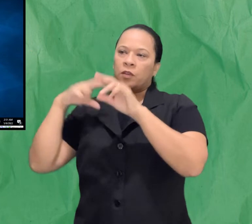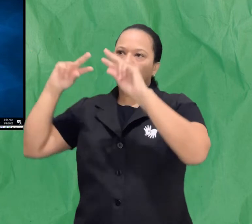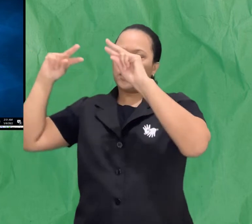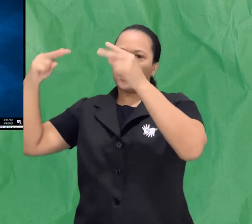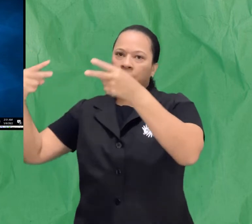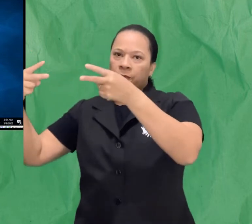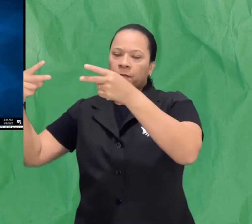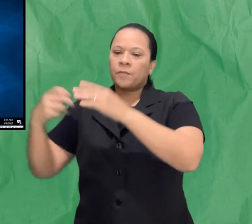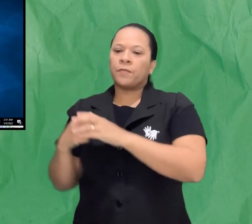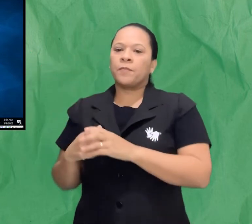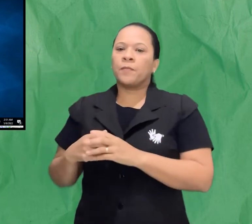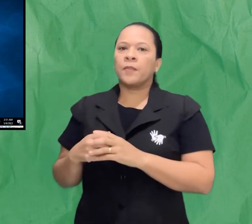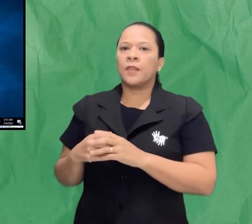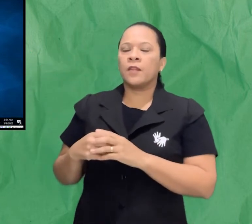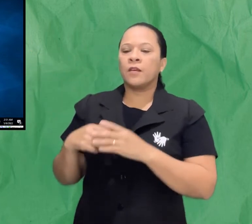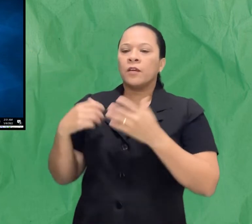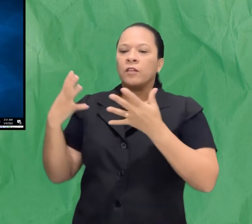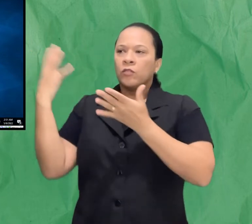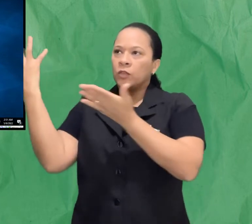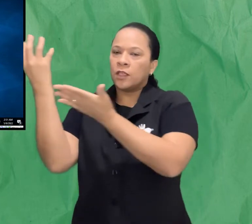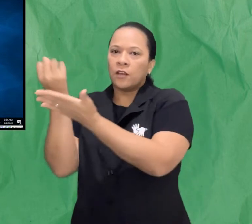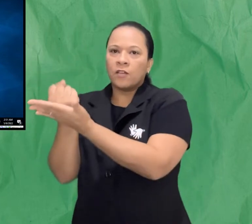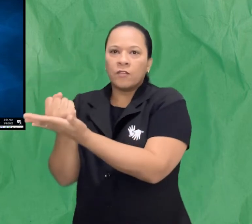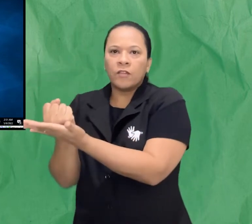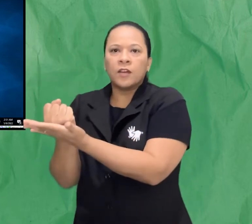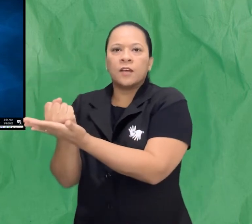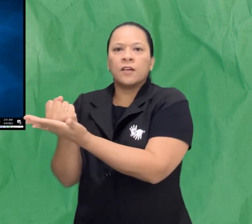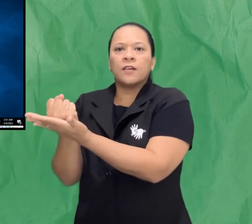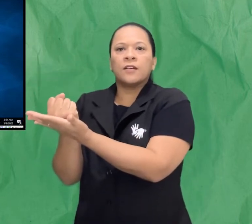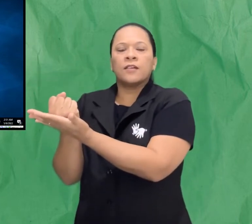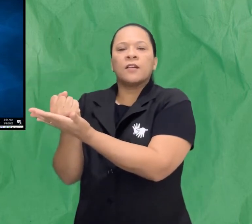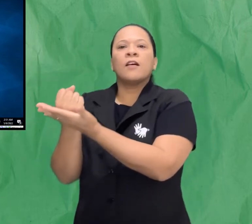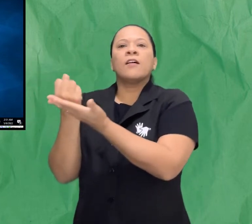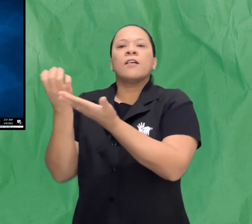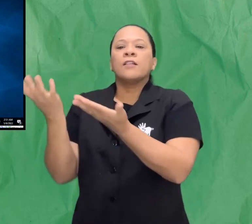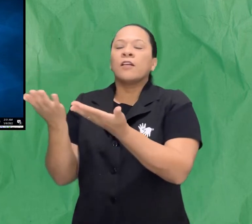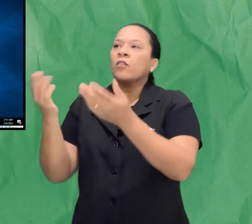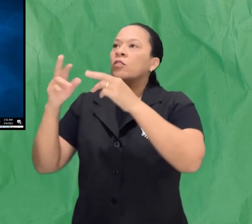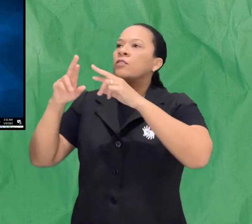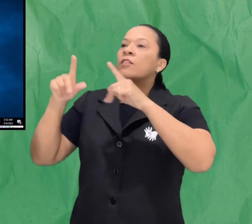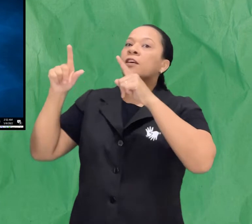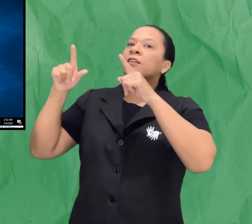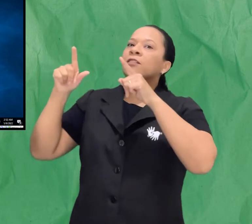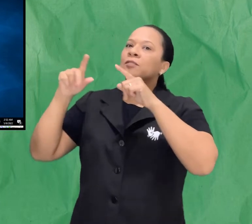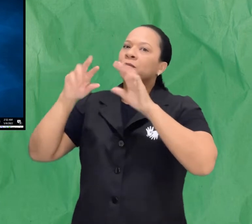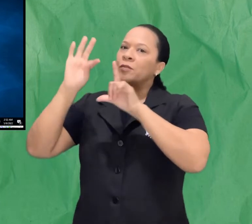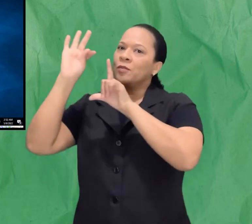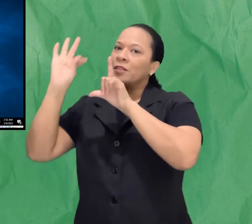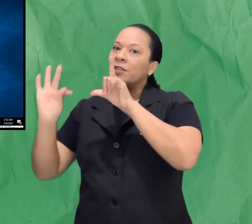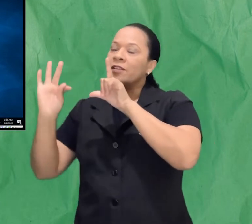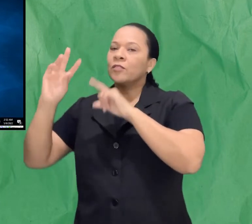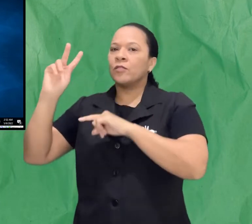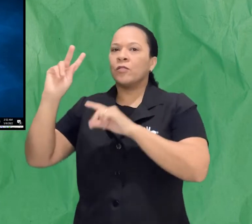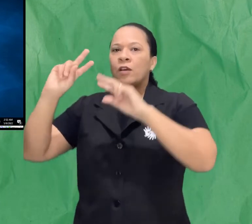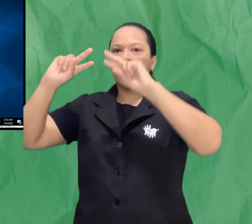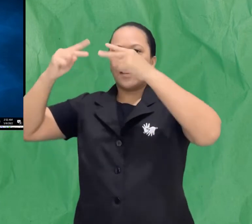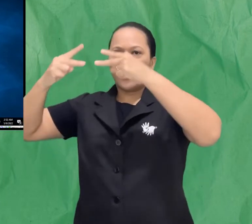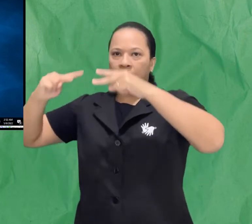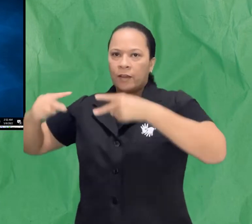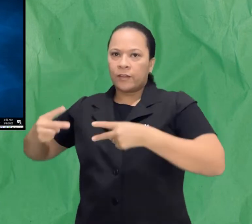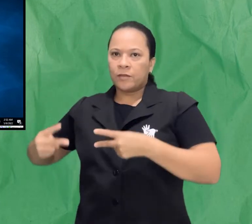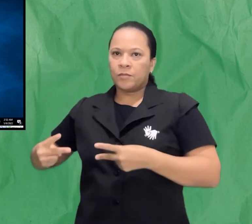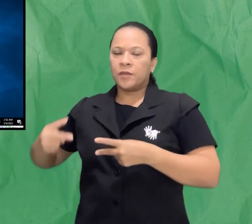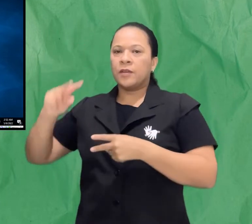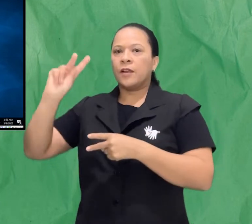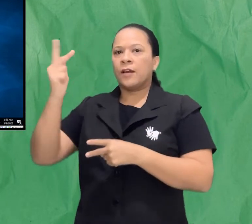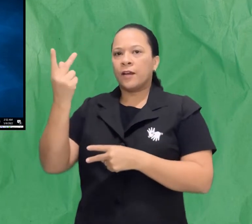Eu vou salvar esse arquivo. Agora com a diferença que a extensão é HTML. Então